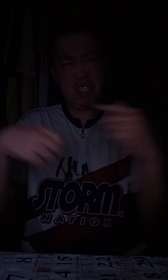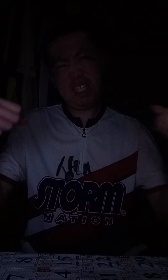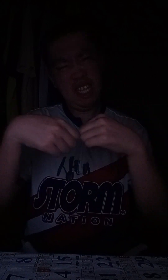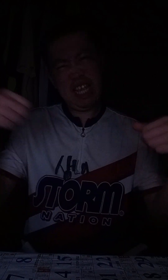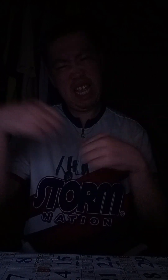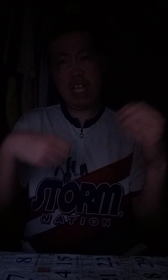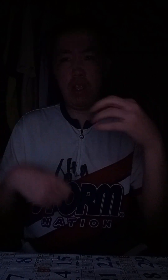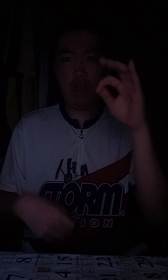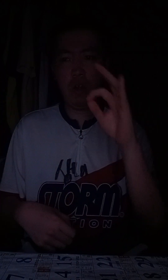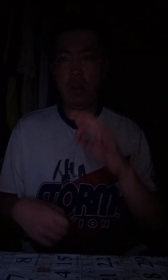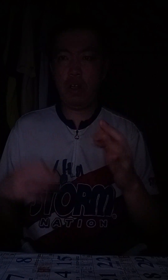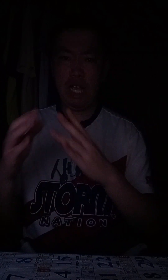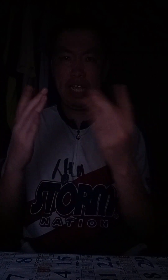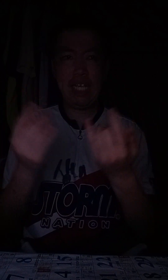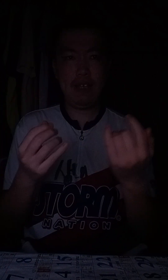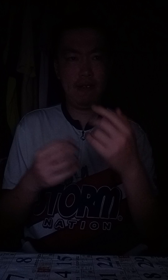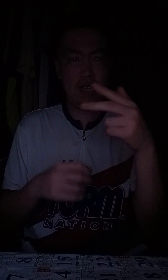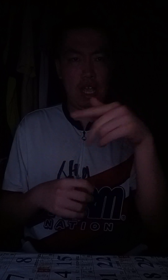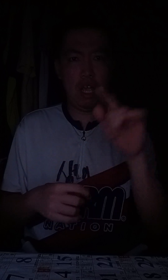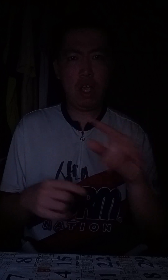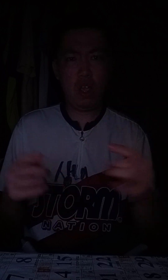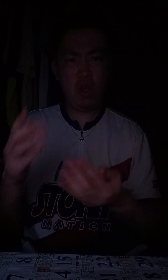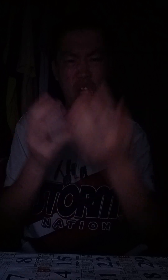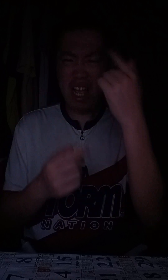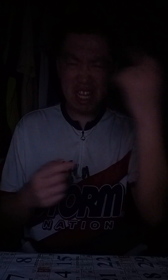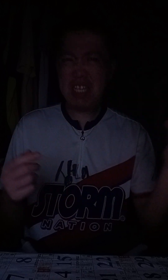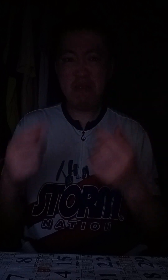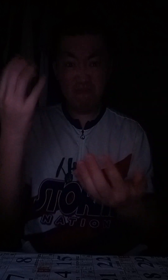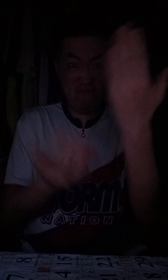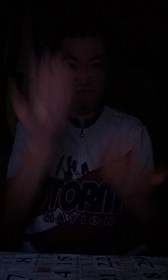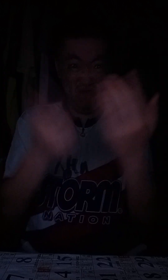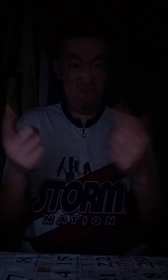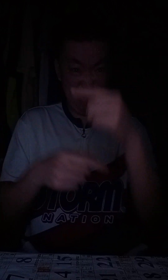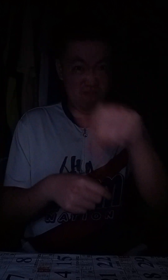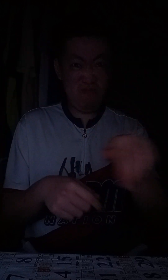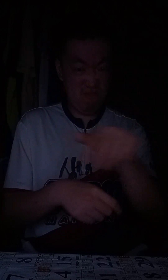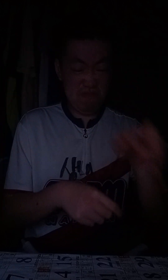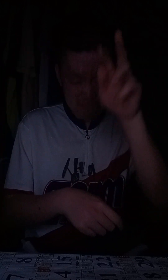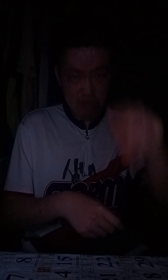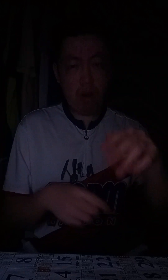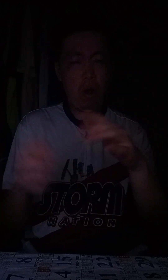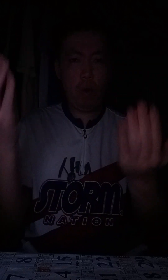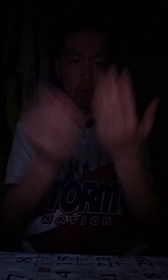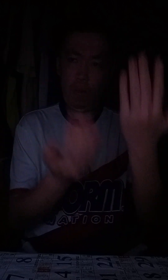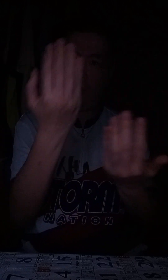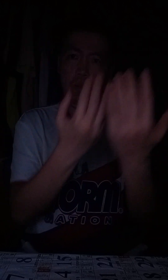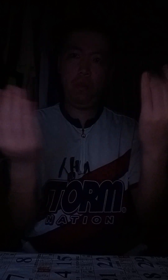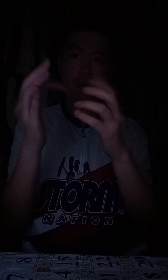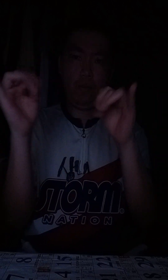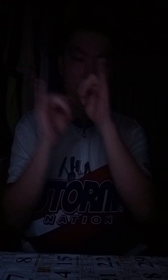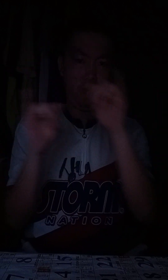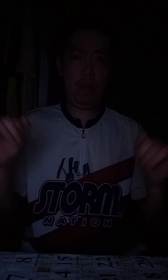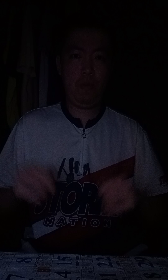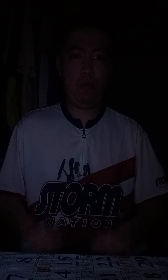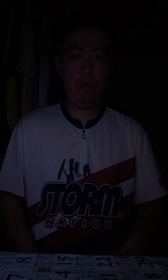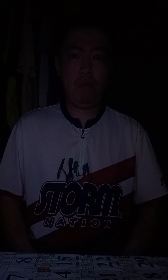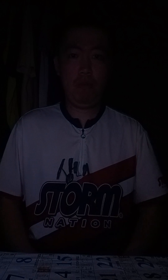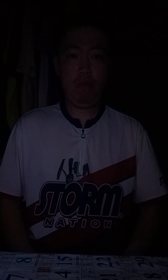친구인 53살 김모 씨가 홧김에 불을 지른 것으로 보고 정확한 화재 원인을 조사하고 있습니다.